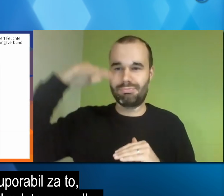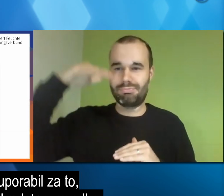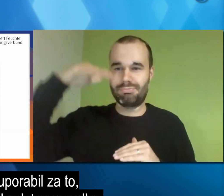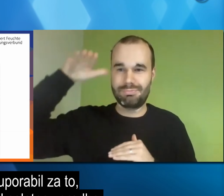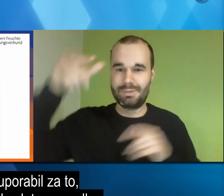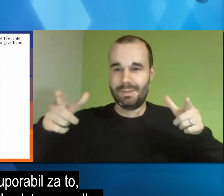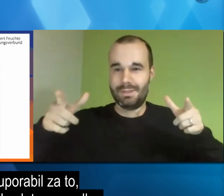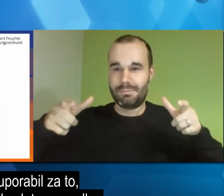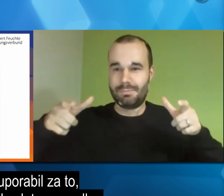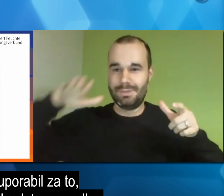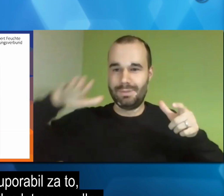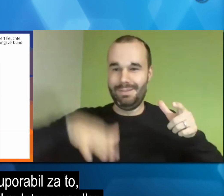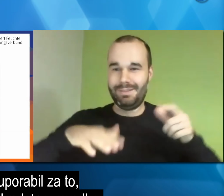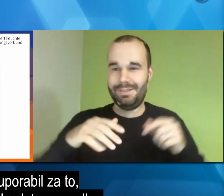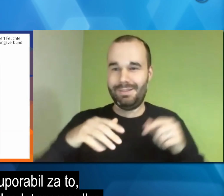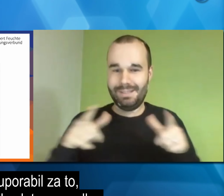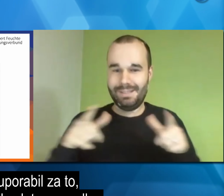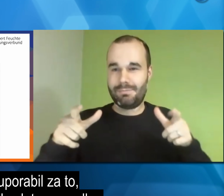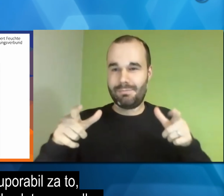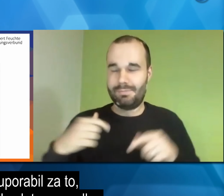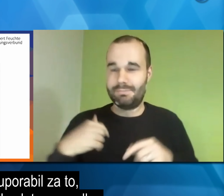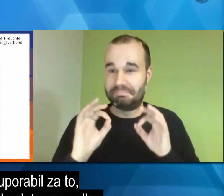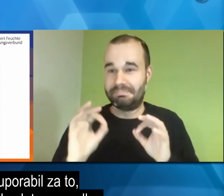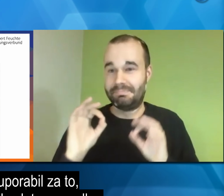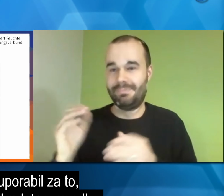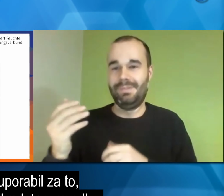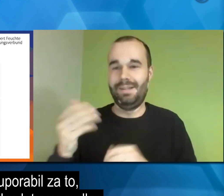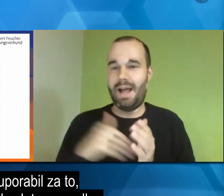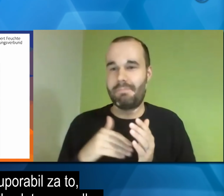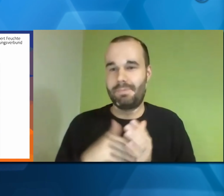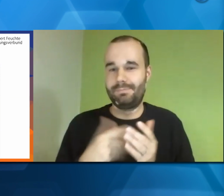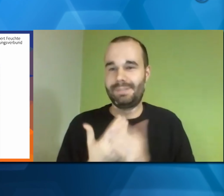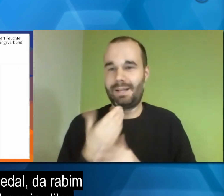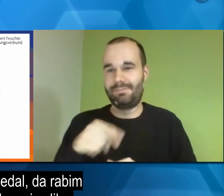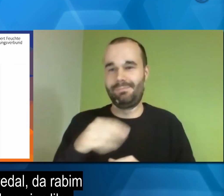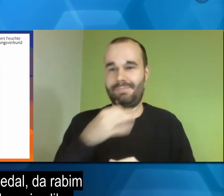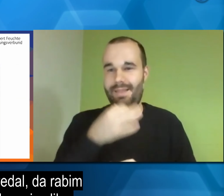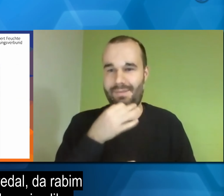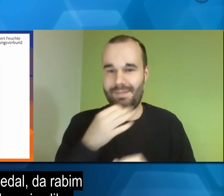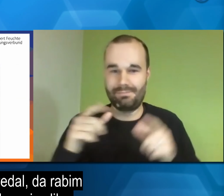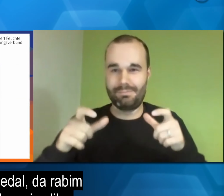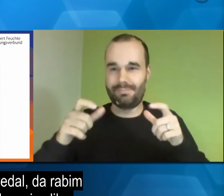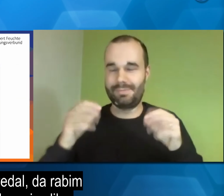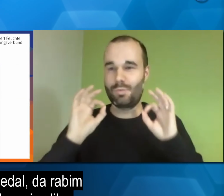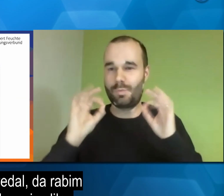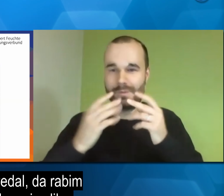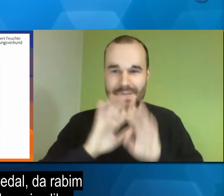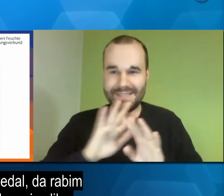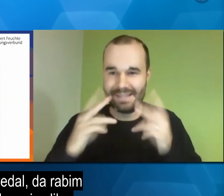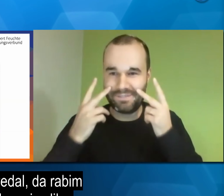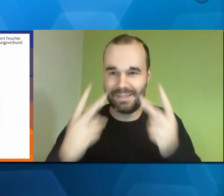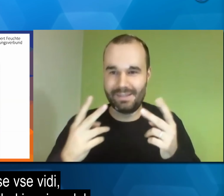ki ga je uporabil za to, da je poslikal celotno zgradbo. Sem povedal, da rabim za